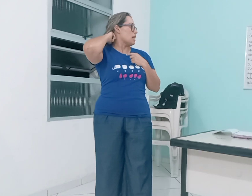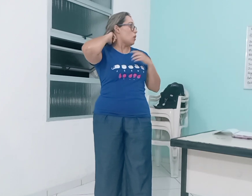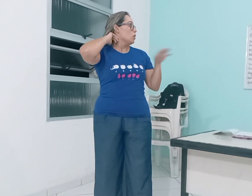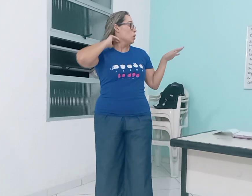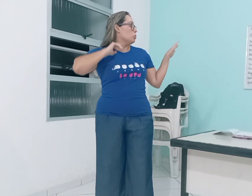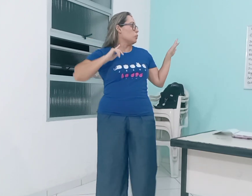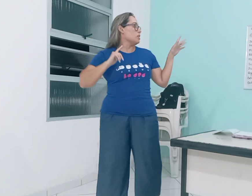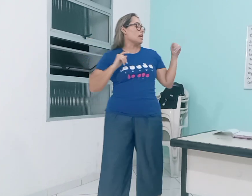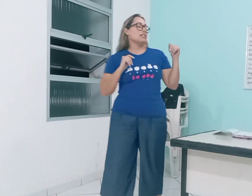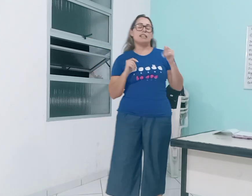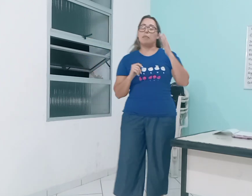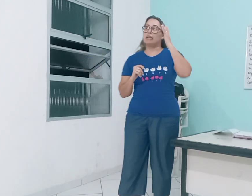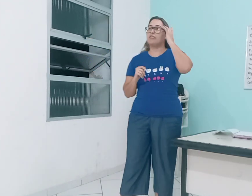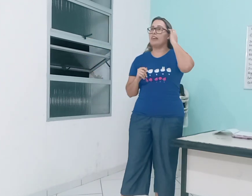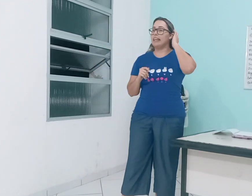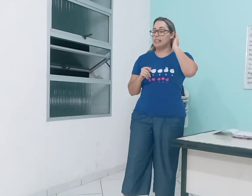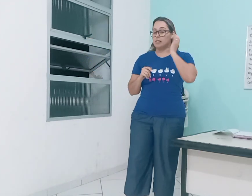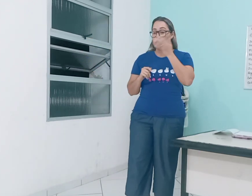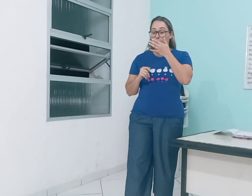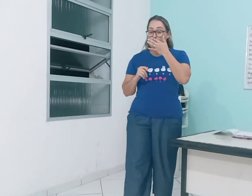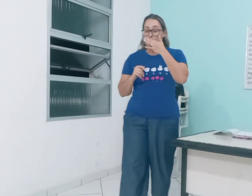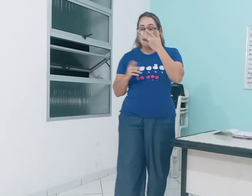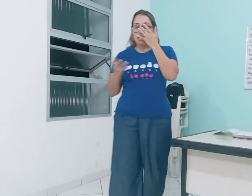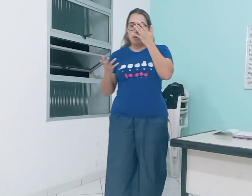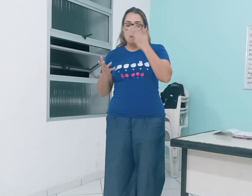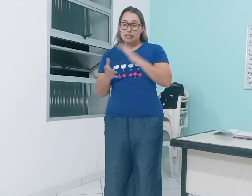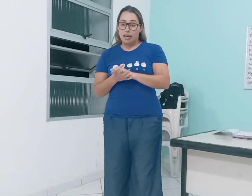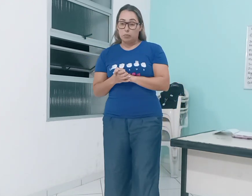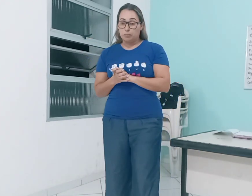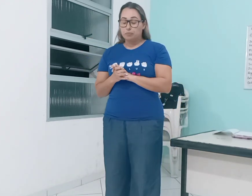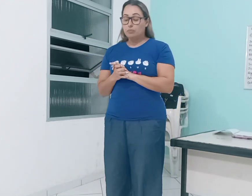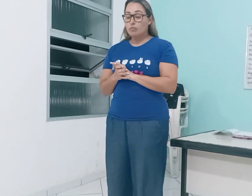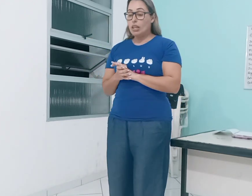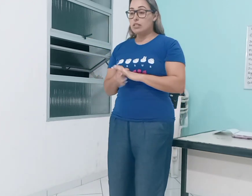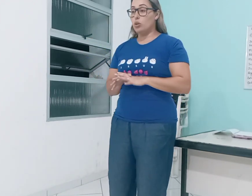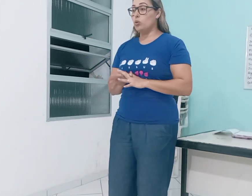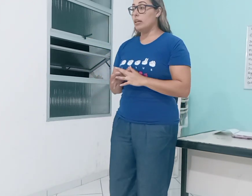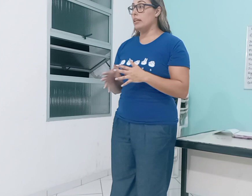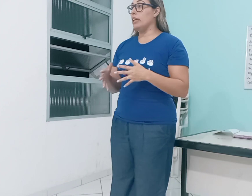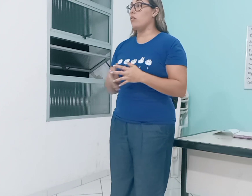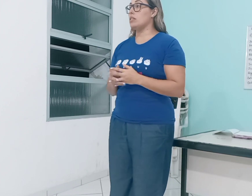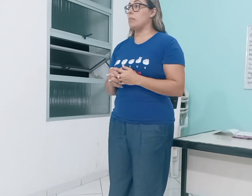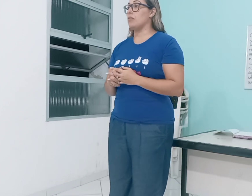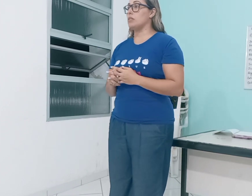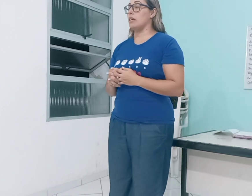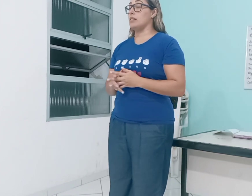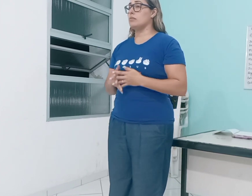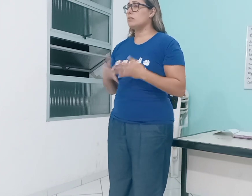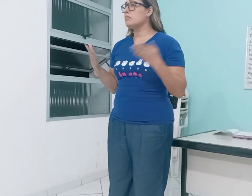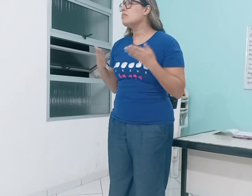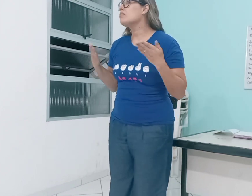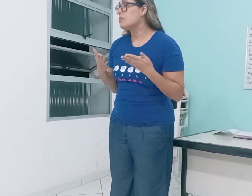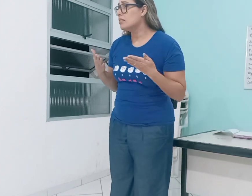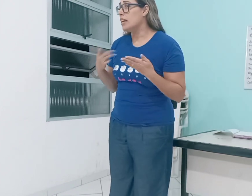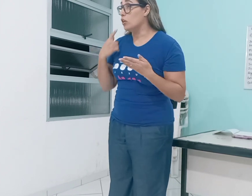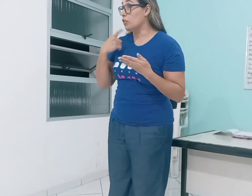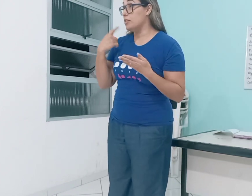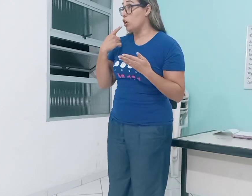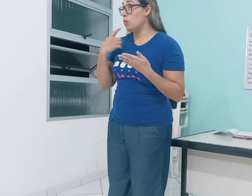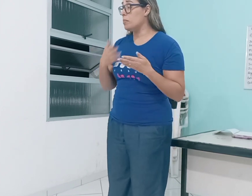sinal, por isso que a gente sabe a diferença. Porque também um exemplo, se eu estou aqui e vou ensinar para vocês, eu vou criar um